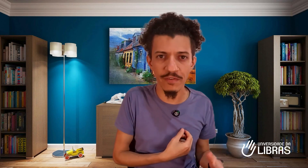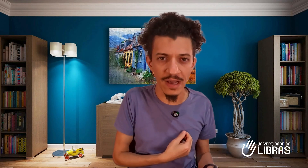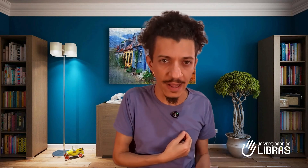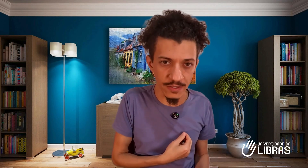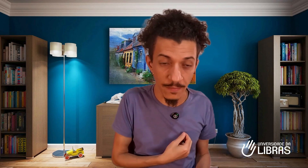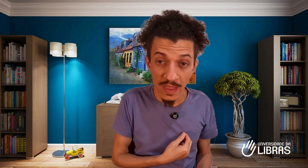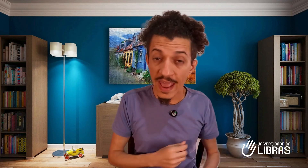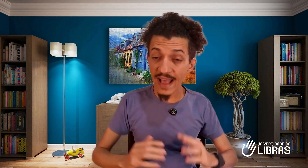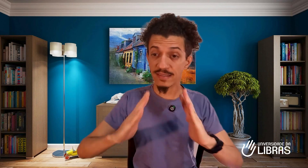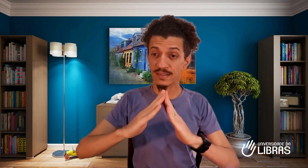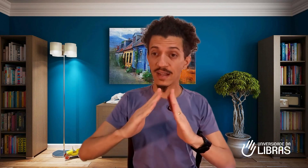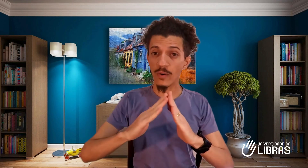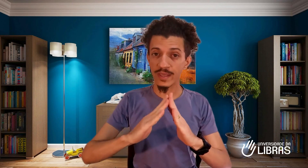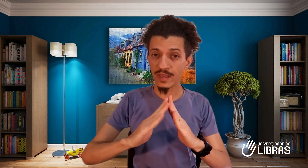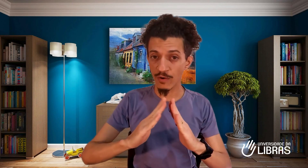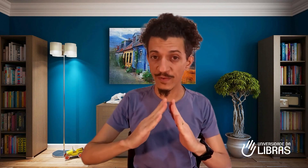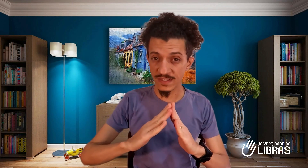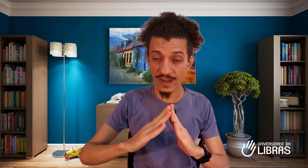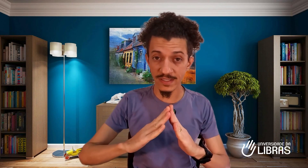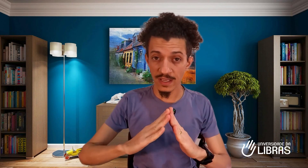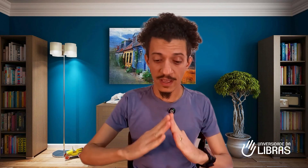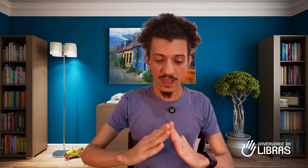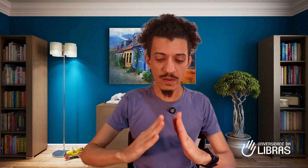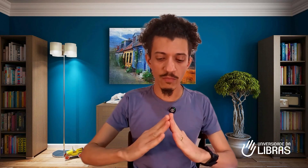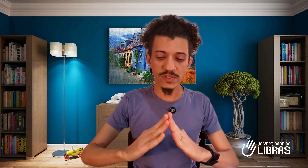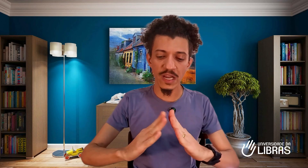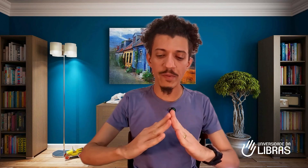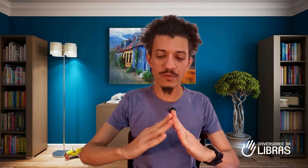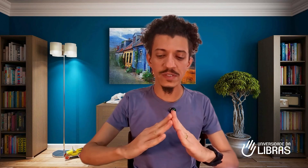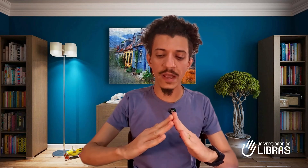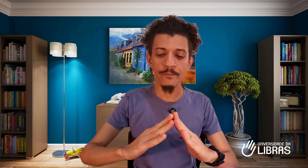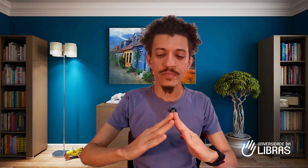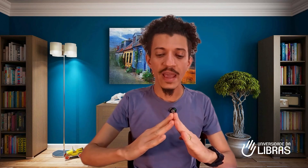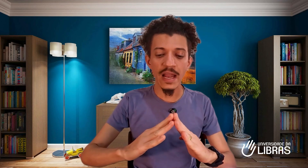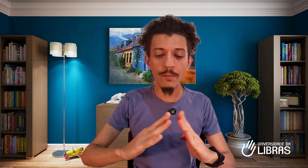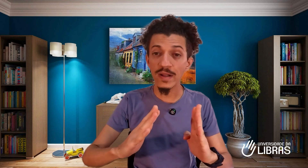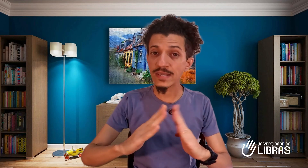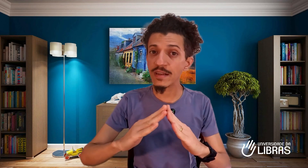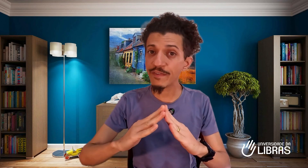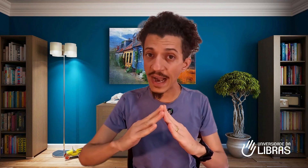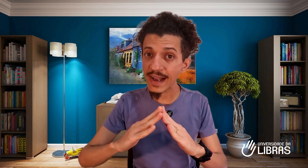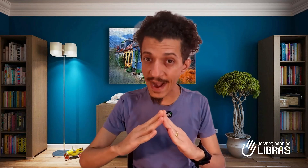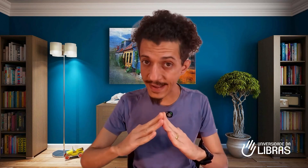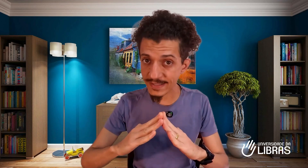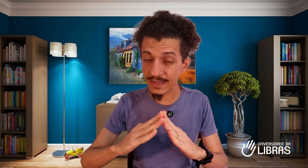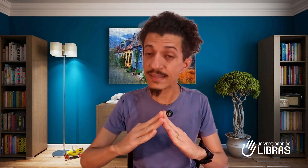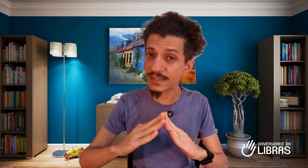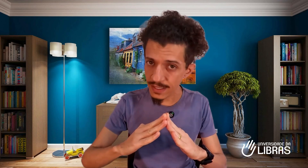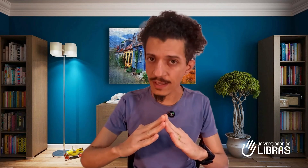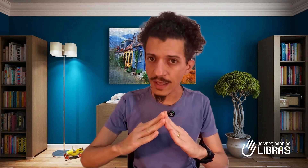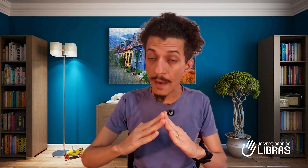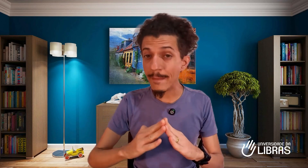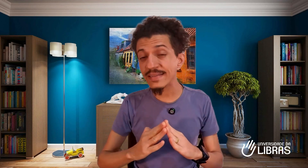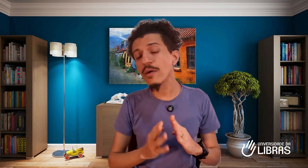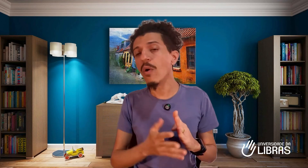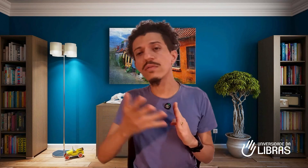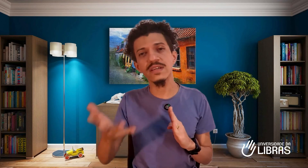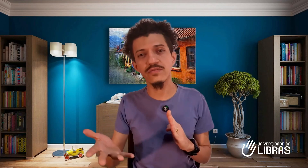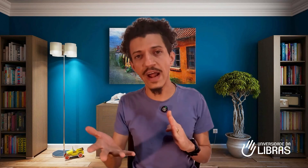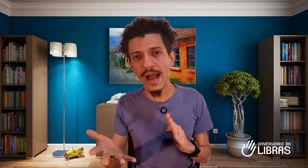significados. Esse sinal aqui que eu fiz antes e mostrei para você, ele pode significar casa, sim, mas em outras frases